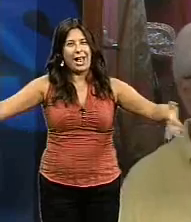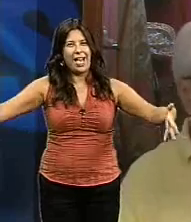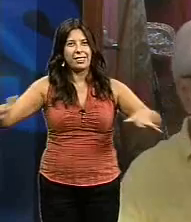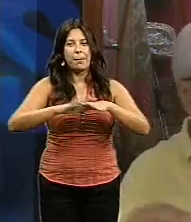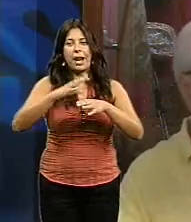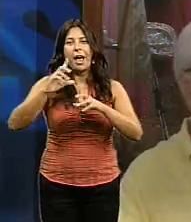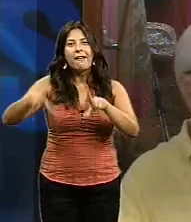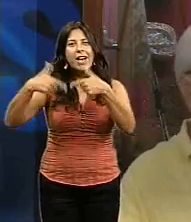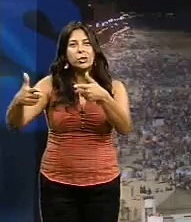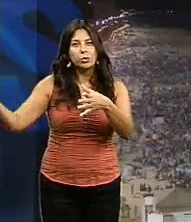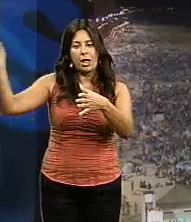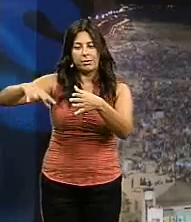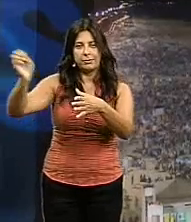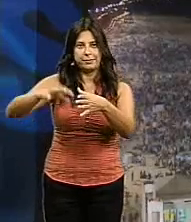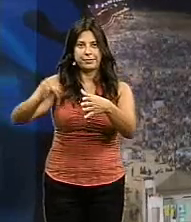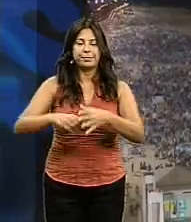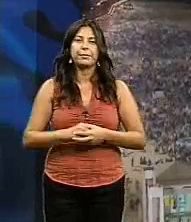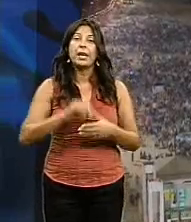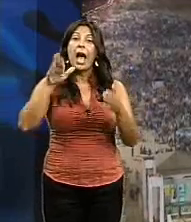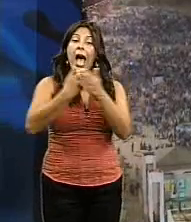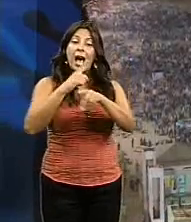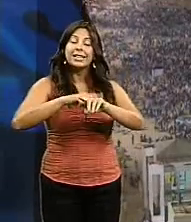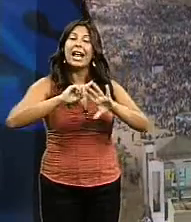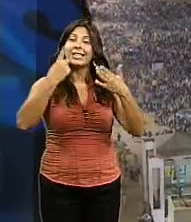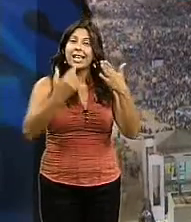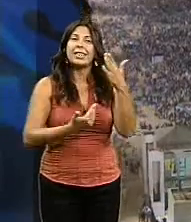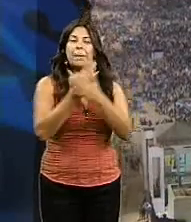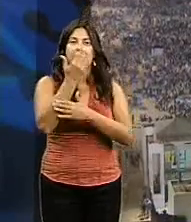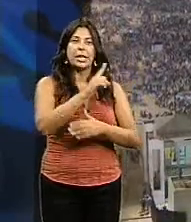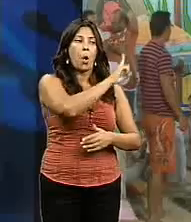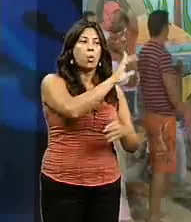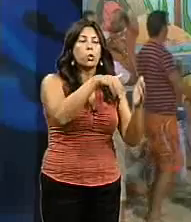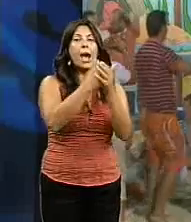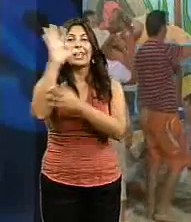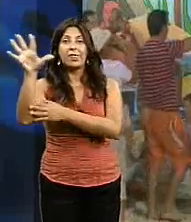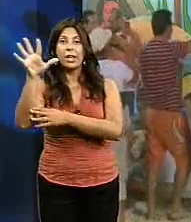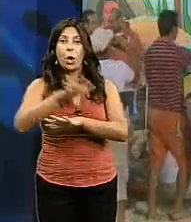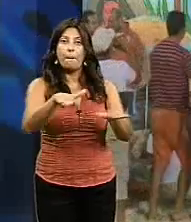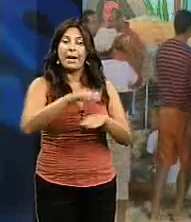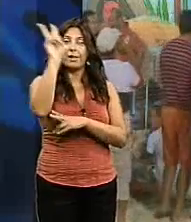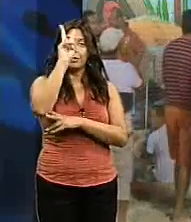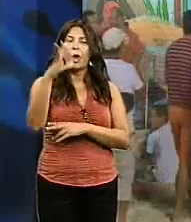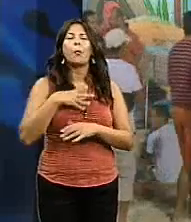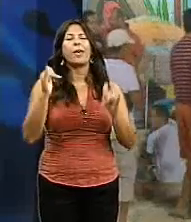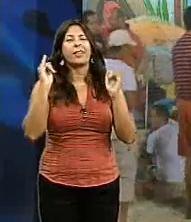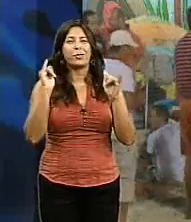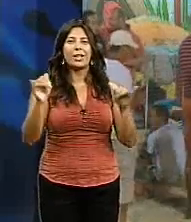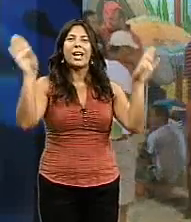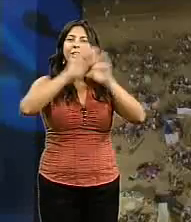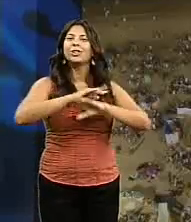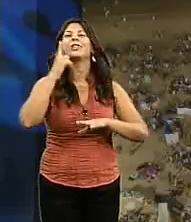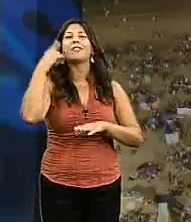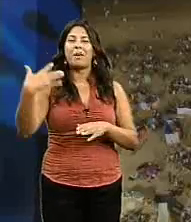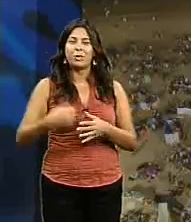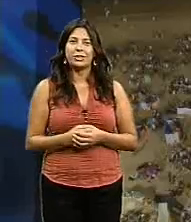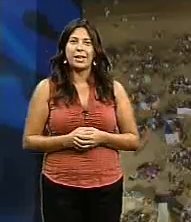todo eso vaya ahí adentro. Hasta las 6 de la mañana y entre el módulo 1 y 5 de la Victoria podremos disfrutar de una noche mítica.